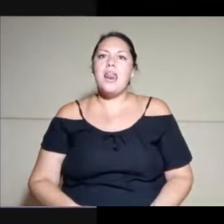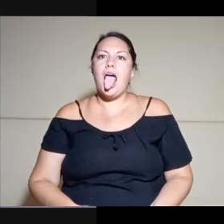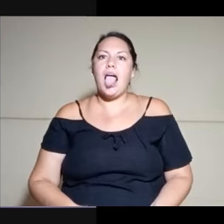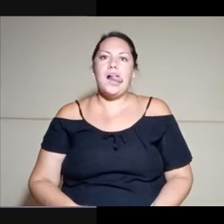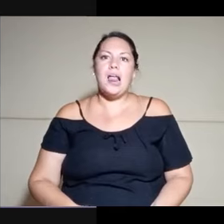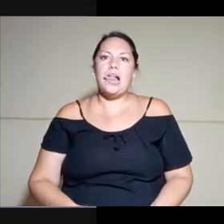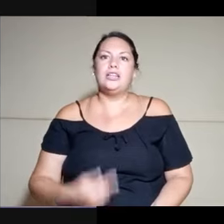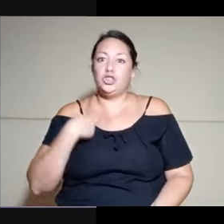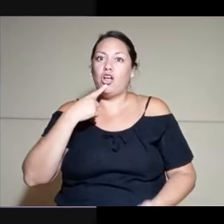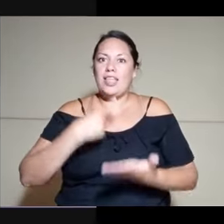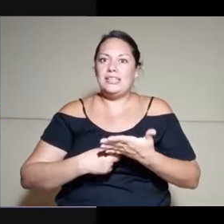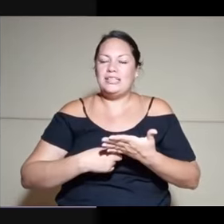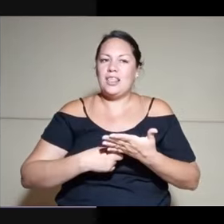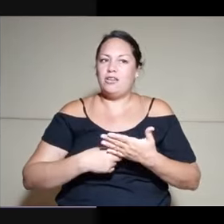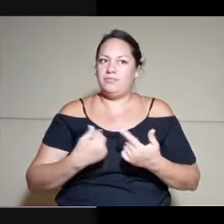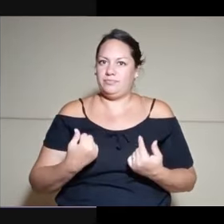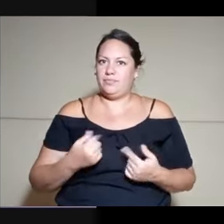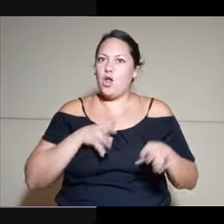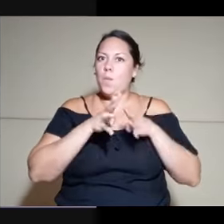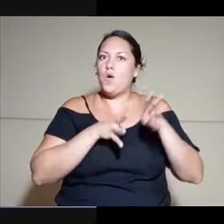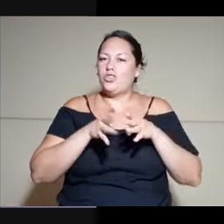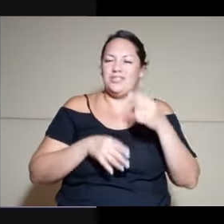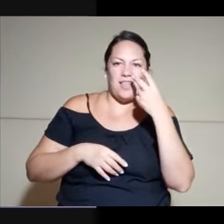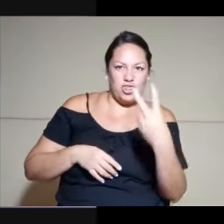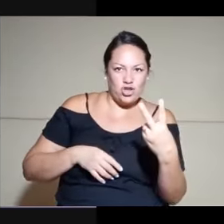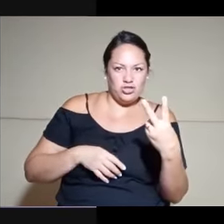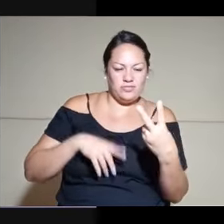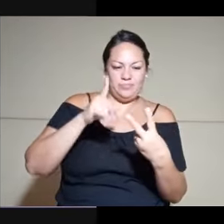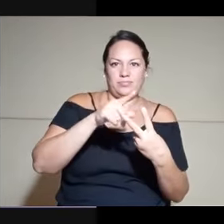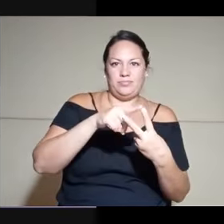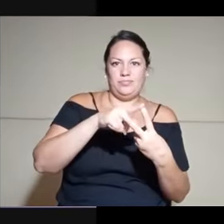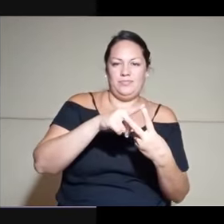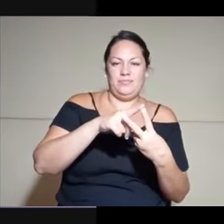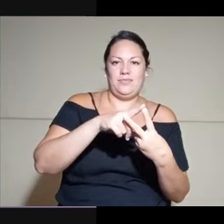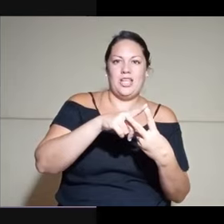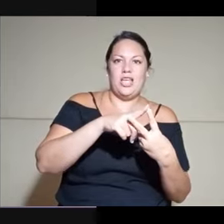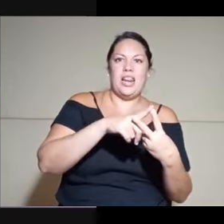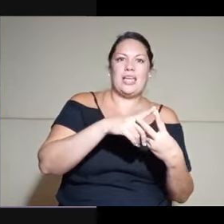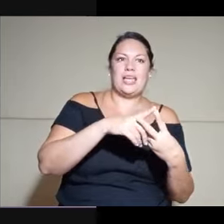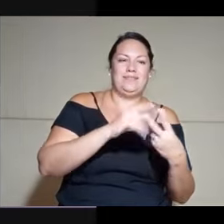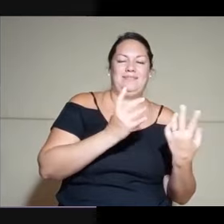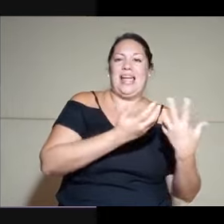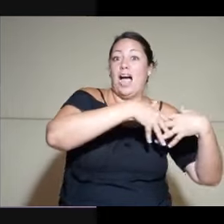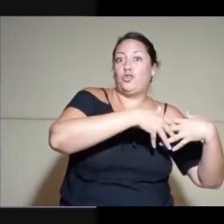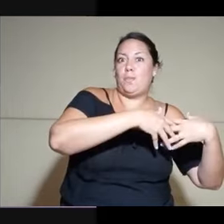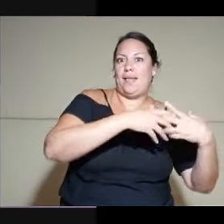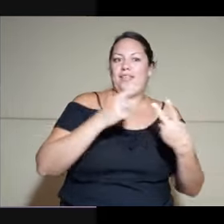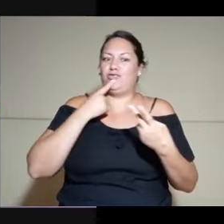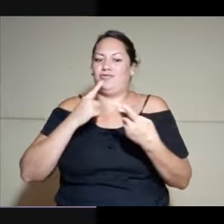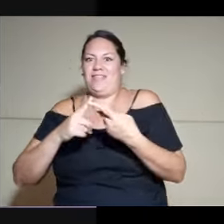ejemplo, la movilidad de la lengua es voluntaria. ¿Se entiende? Lo que pasa es que todavía no hemos visto motricidad, pero hay dos tipos